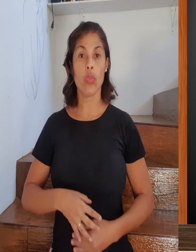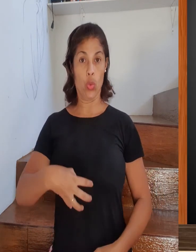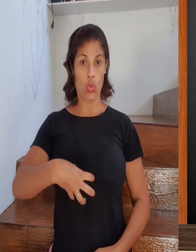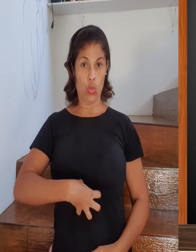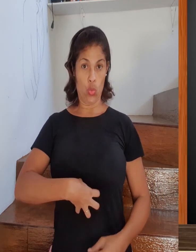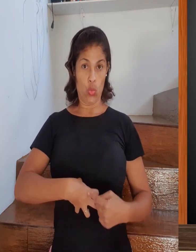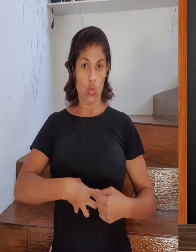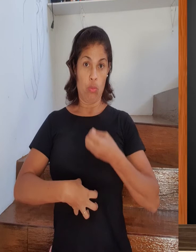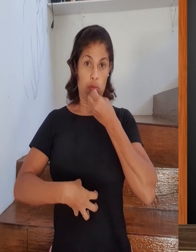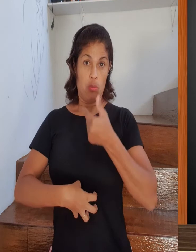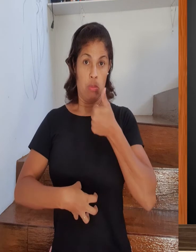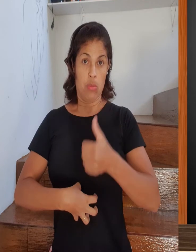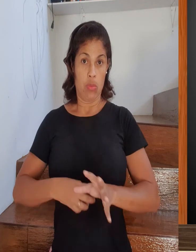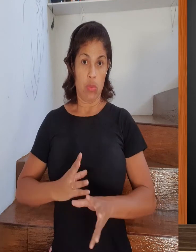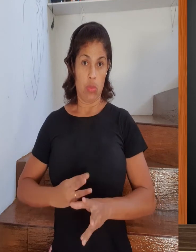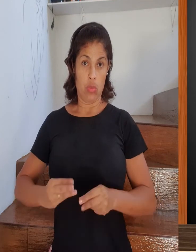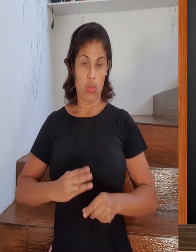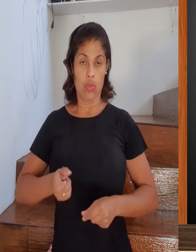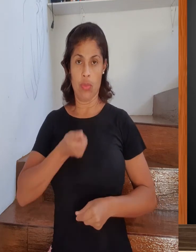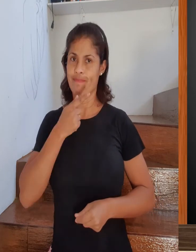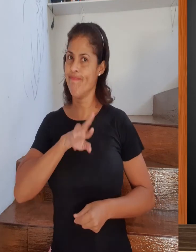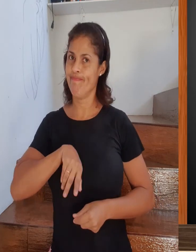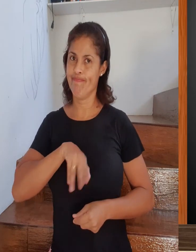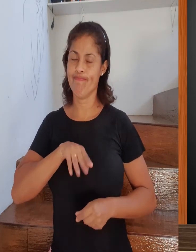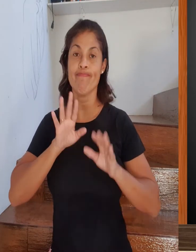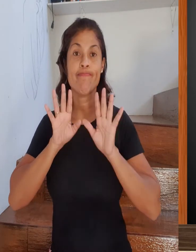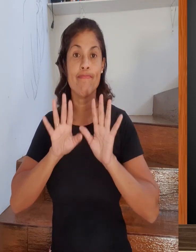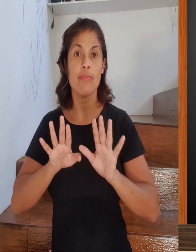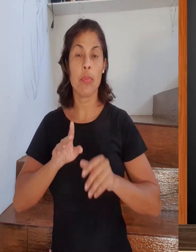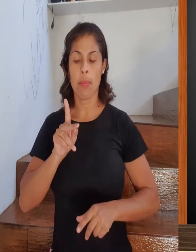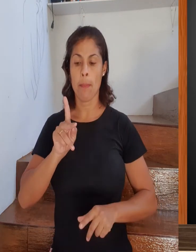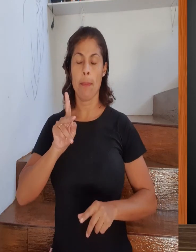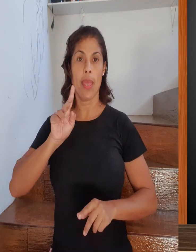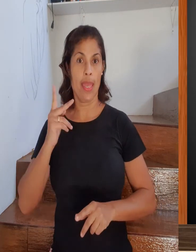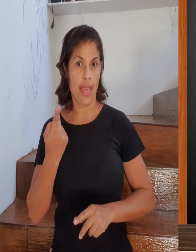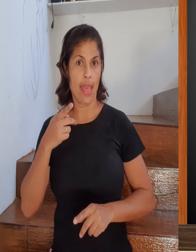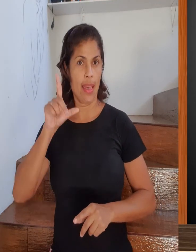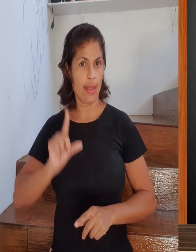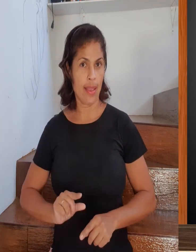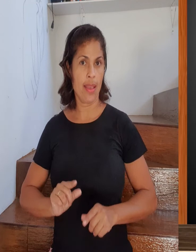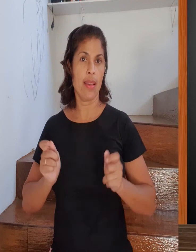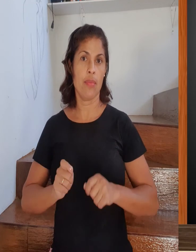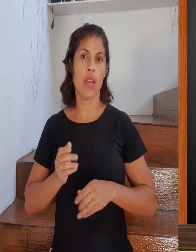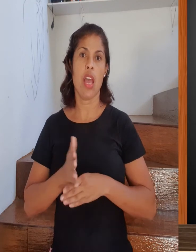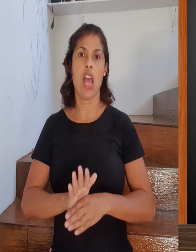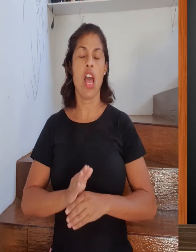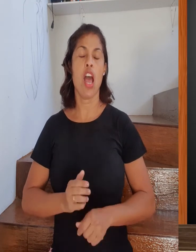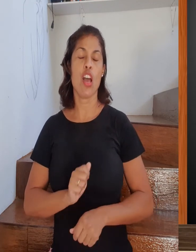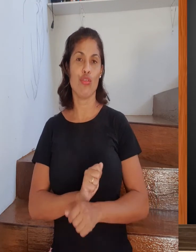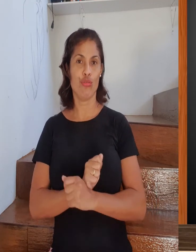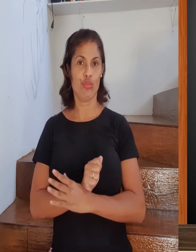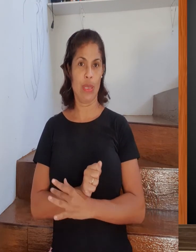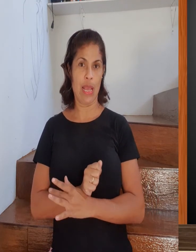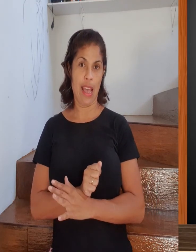O estômago não é uma boa região para absorção de drogas, mas o seu baixo pH favorece a absorção de